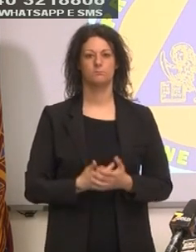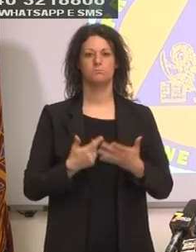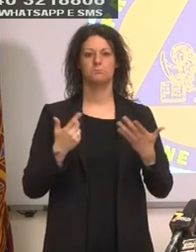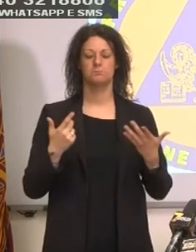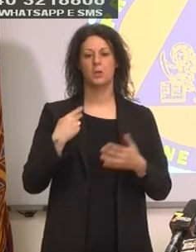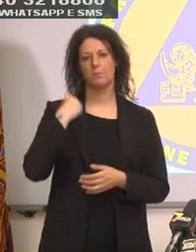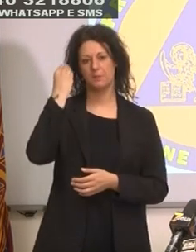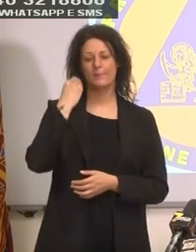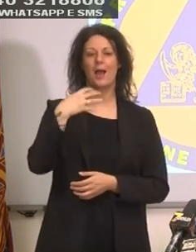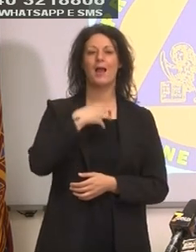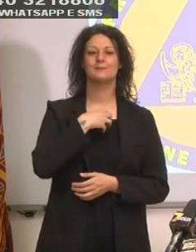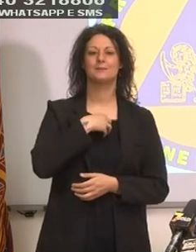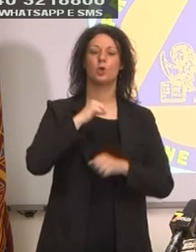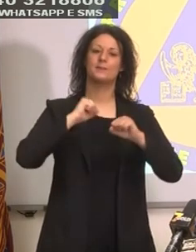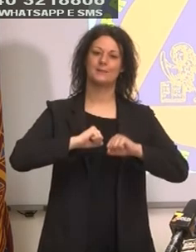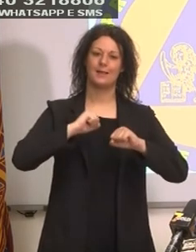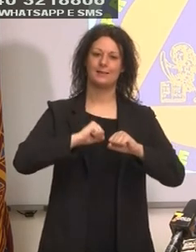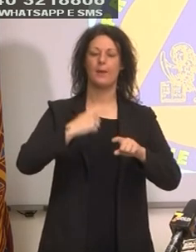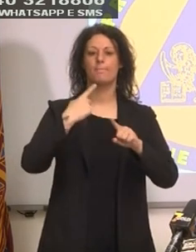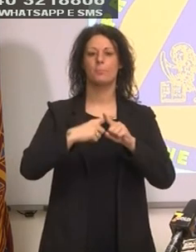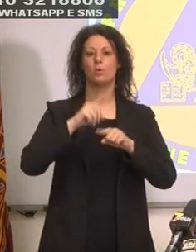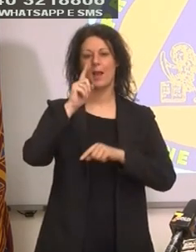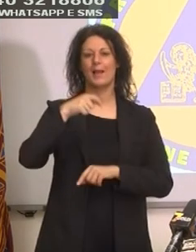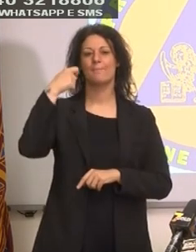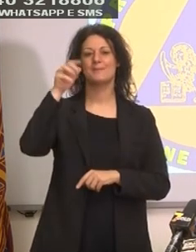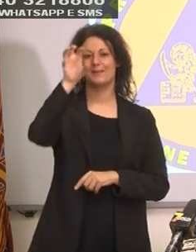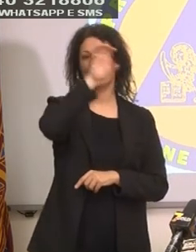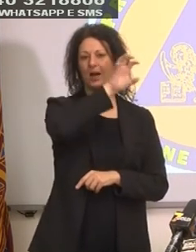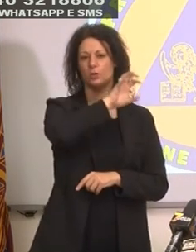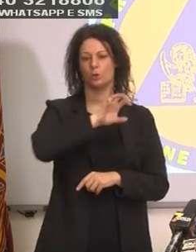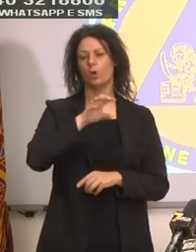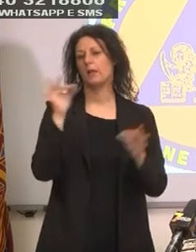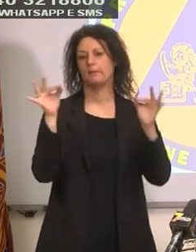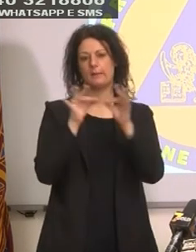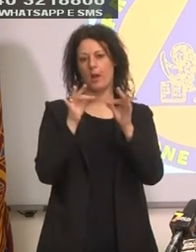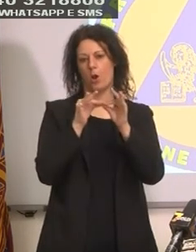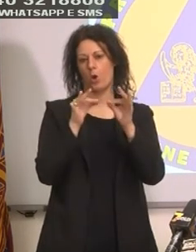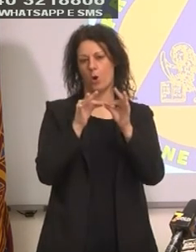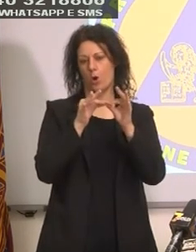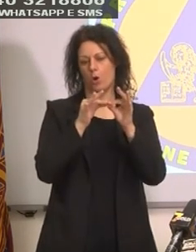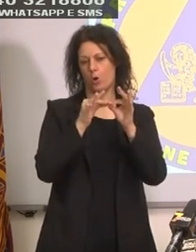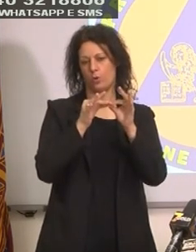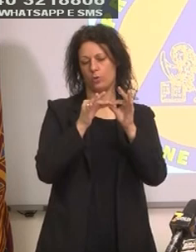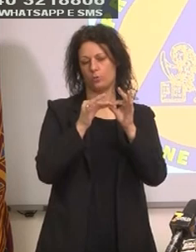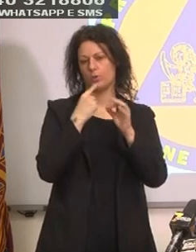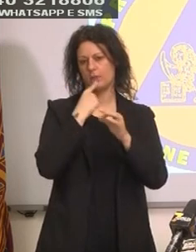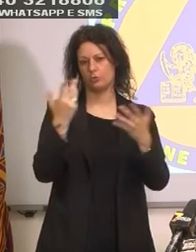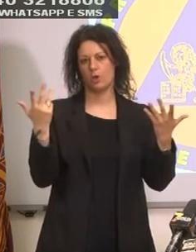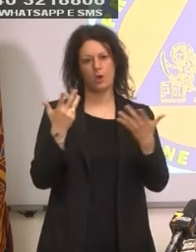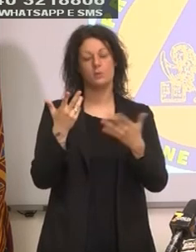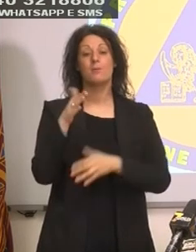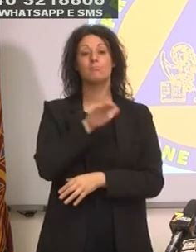dell'assessore della sanità e i colleghi presidenti condividono questa idea, che il bimbo a scuola non deve stare lì a inalare